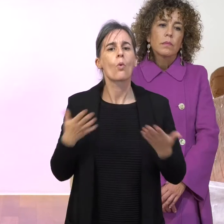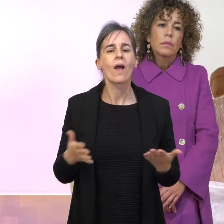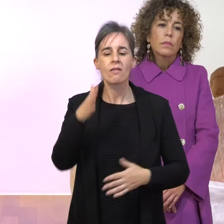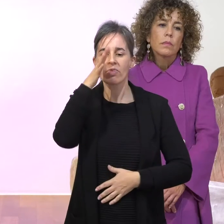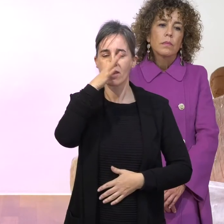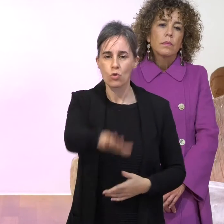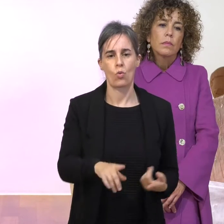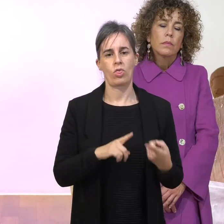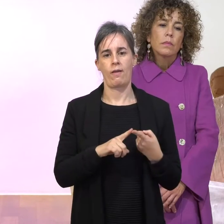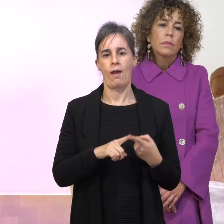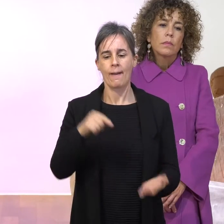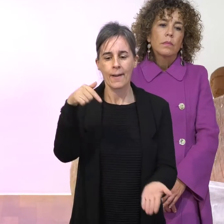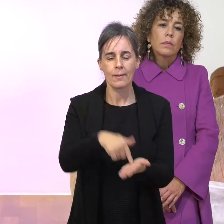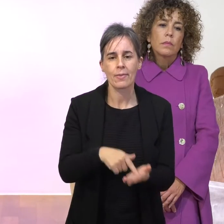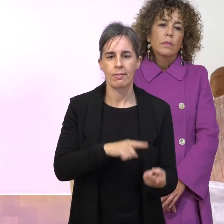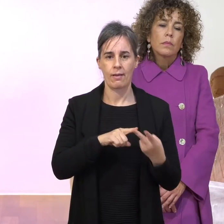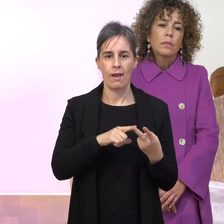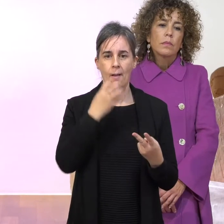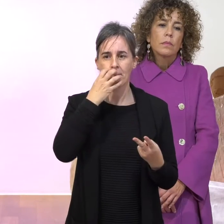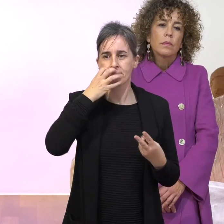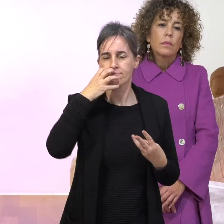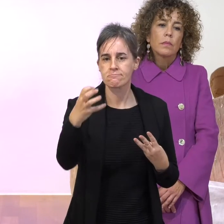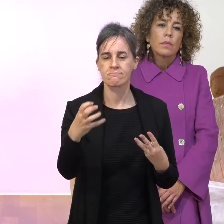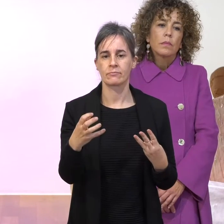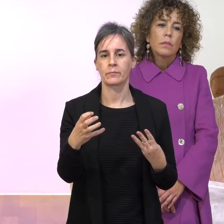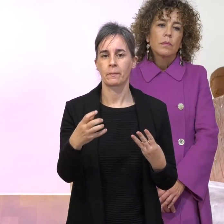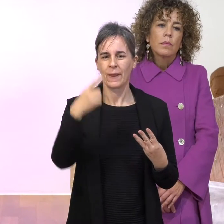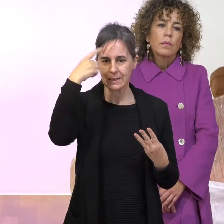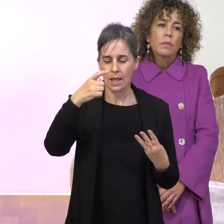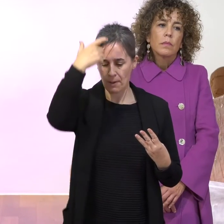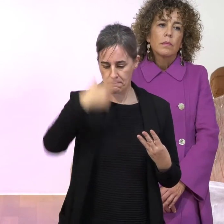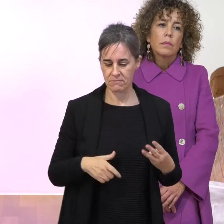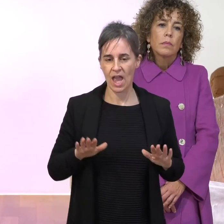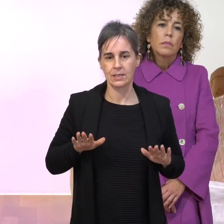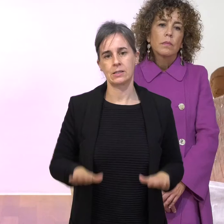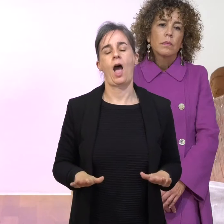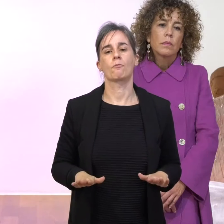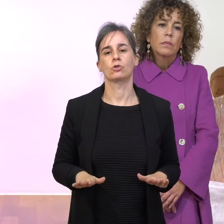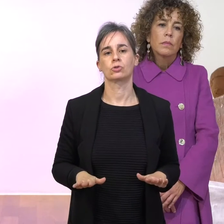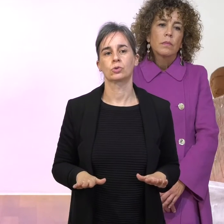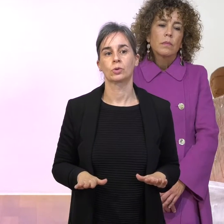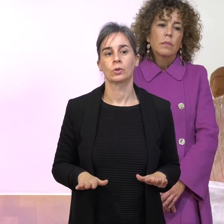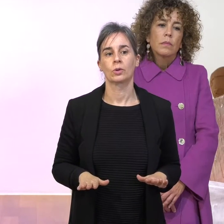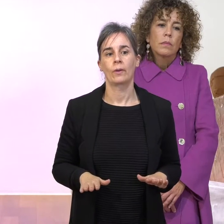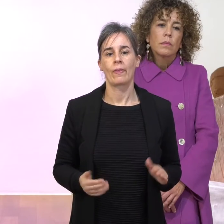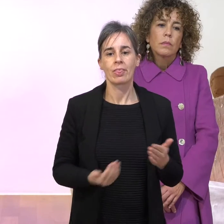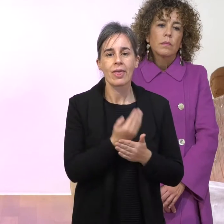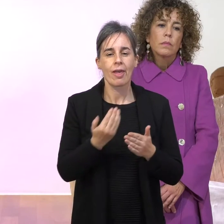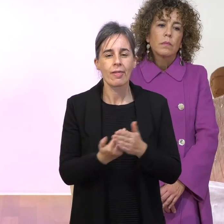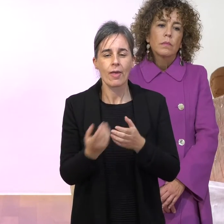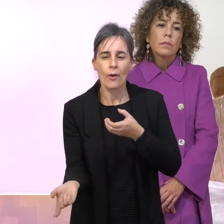reivindicar, para berrar, para que saiban que estamos aquí. Cada vez somos máis